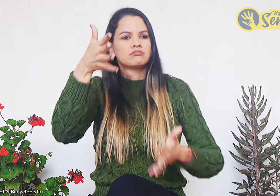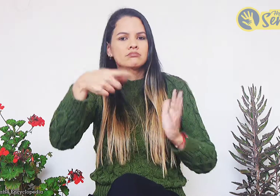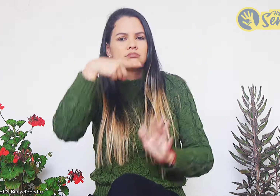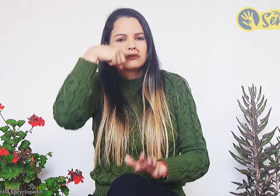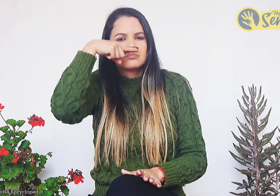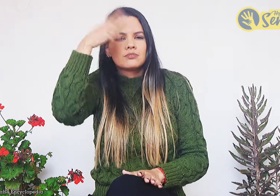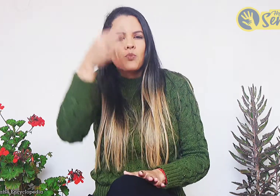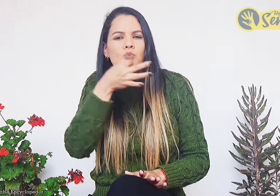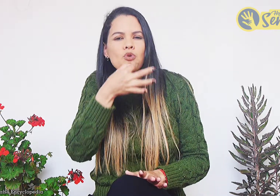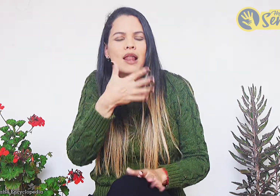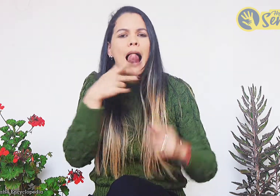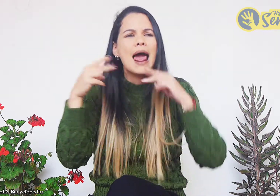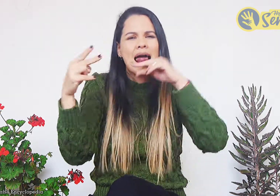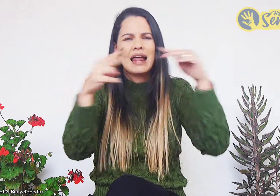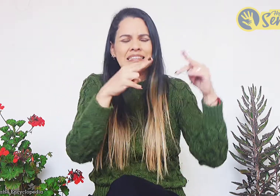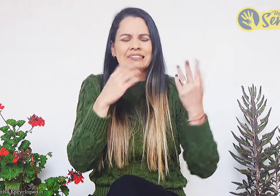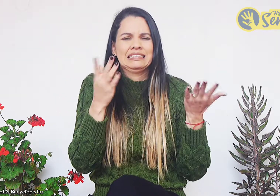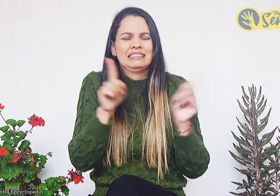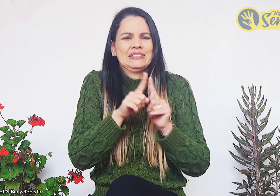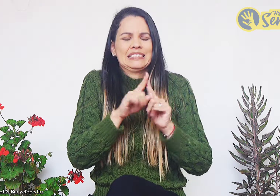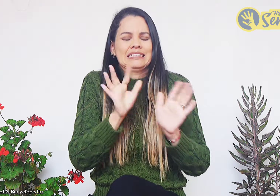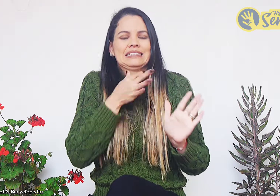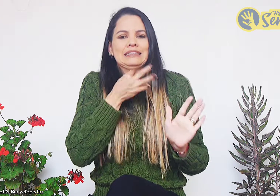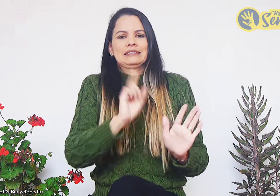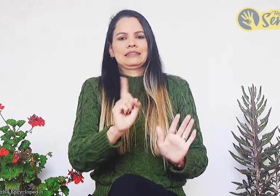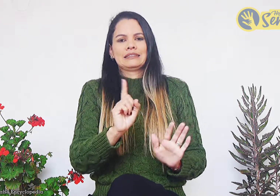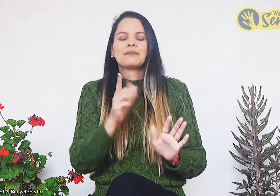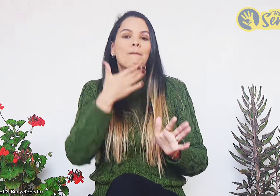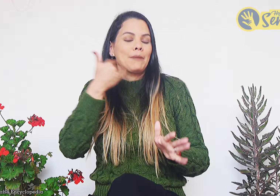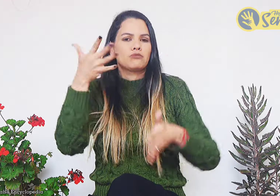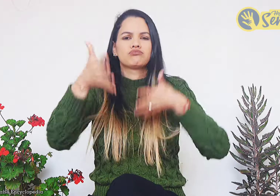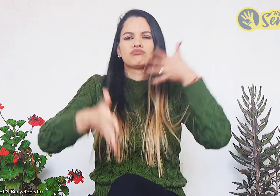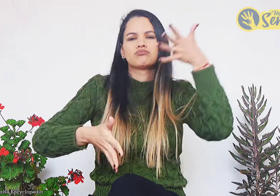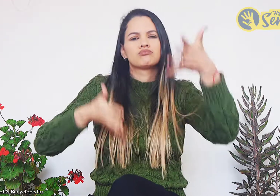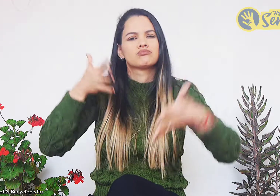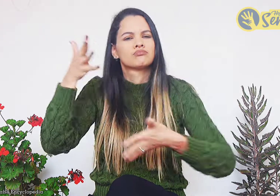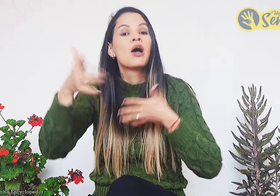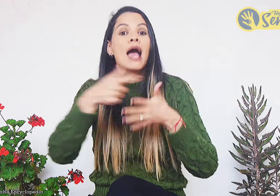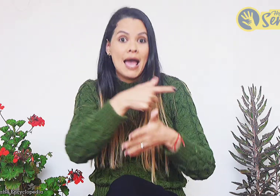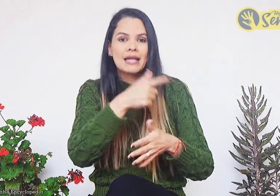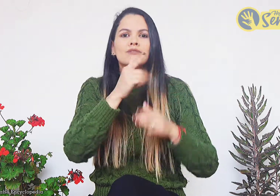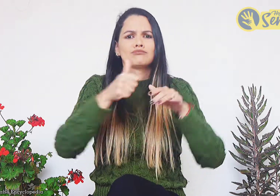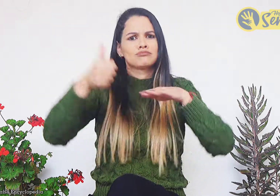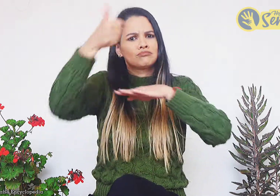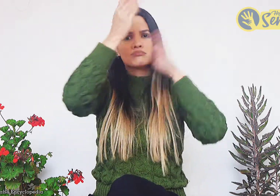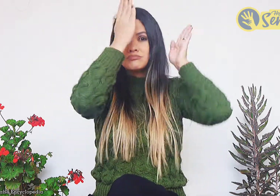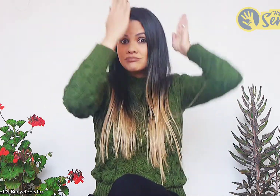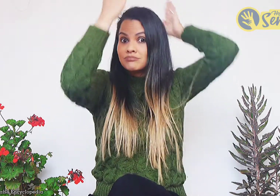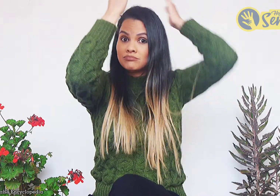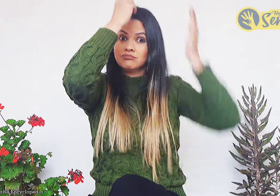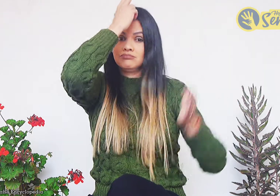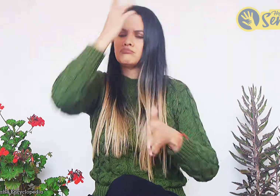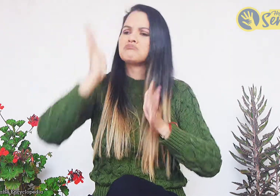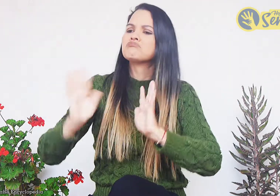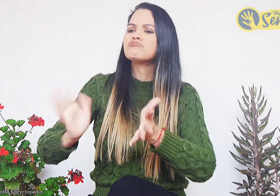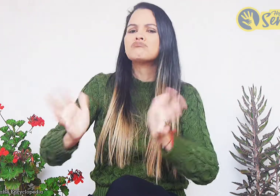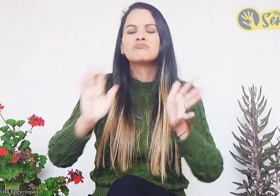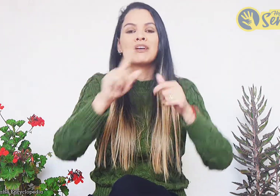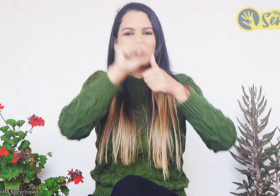elegancia, por su alta categoría. Estas personas turcas decidieron no usar más la lengua oral porque lo veían como algo